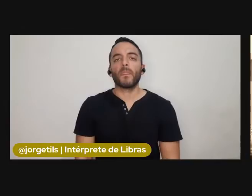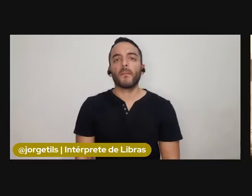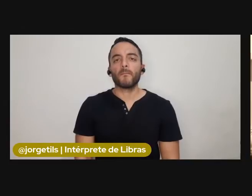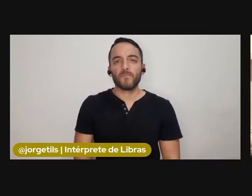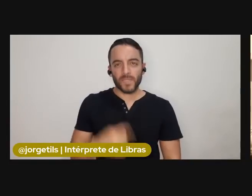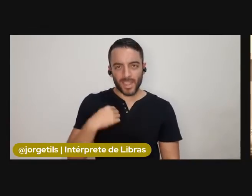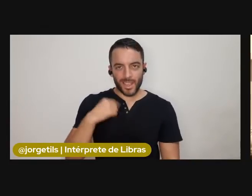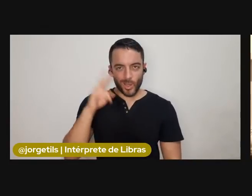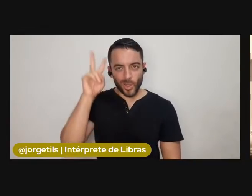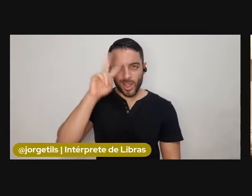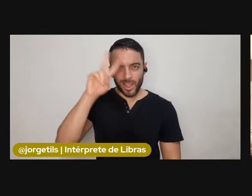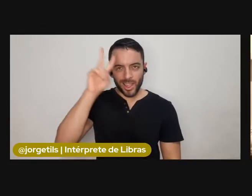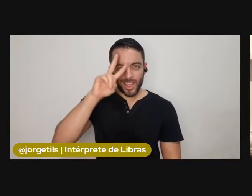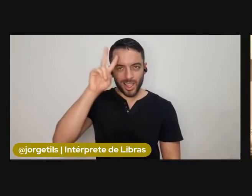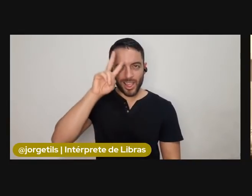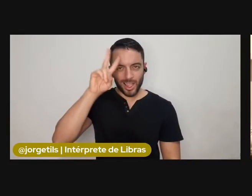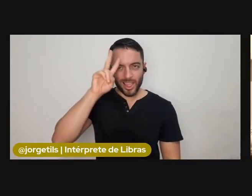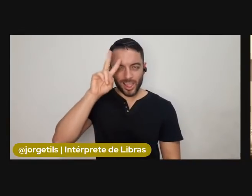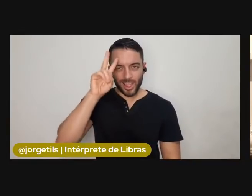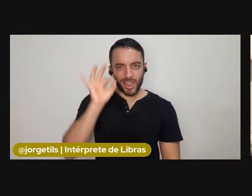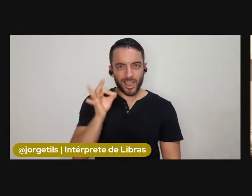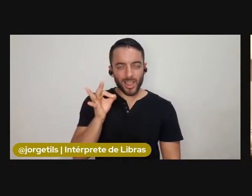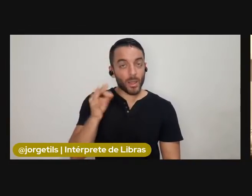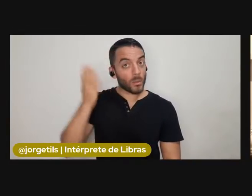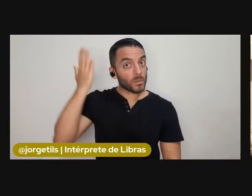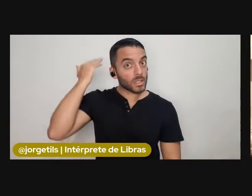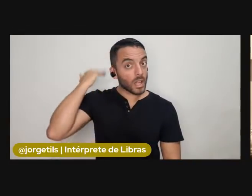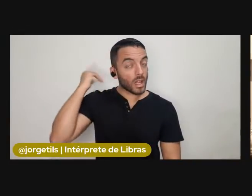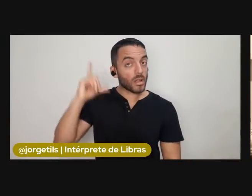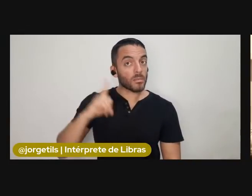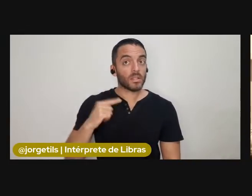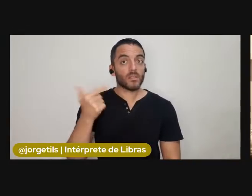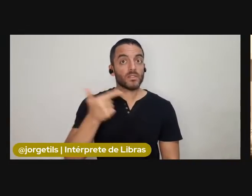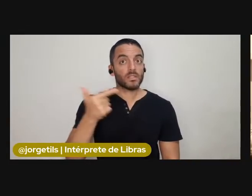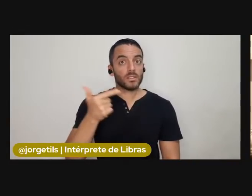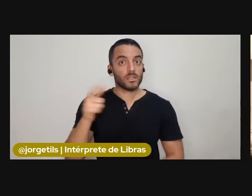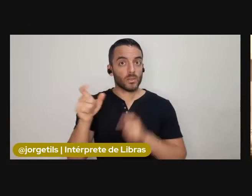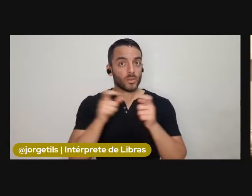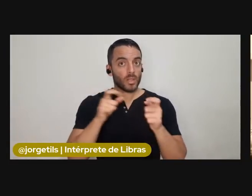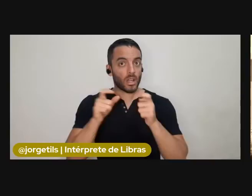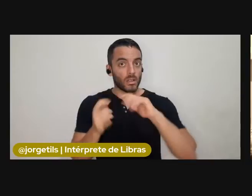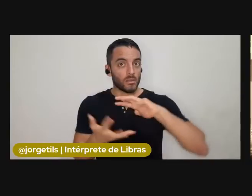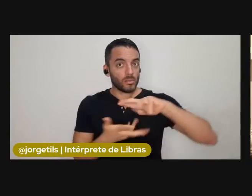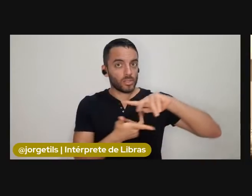bem, na época da Segunda Guerra Mundial, eu tinha